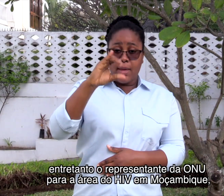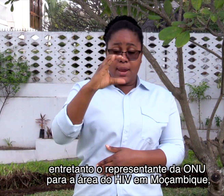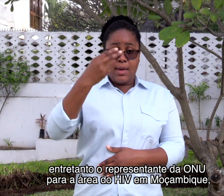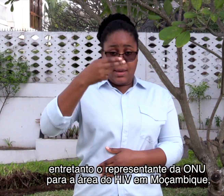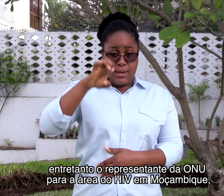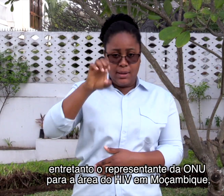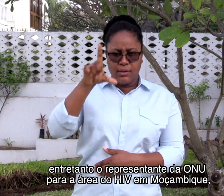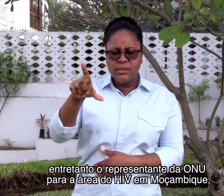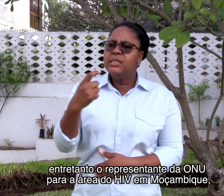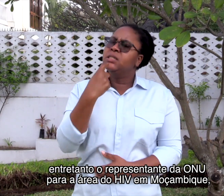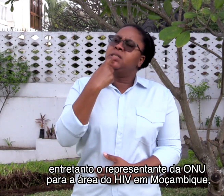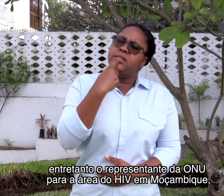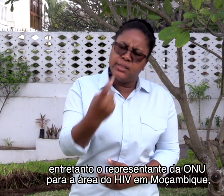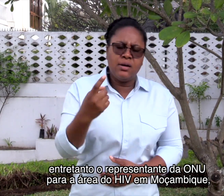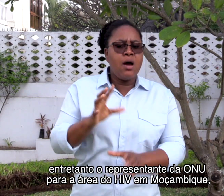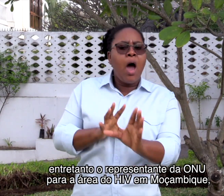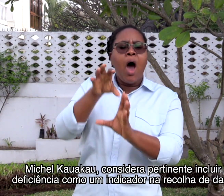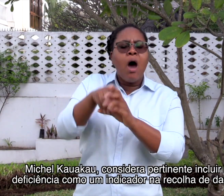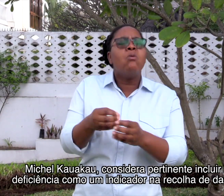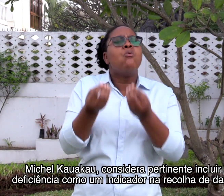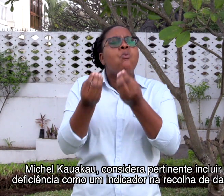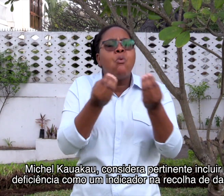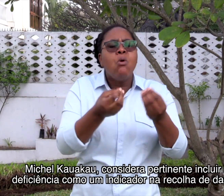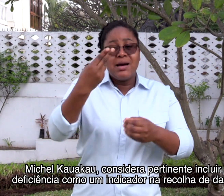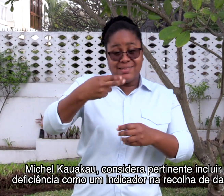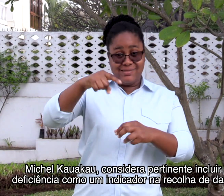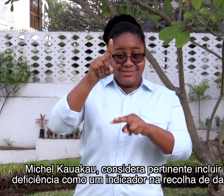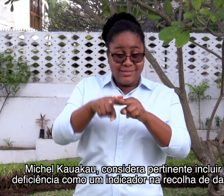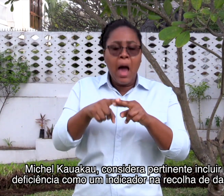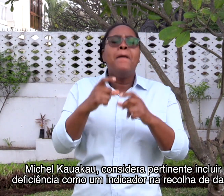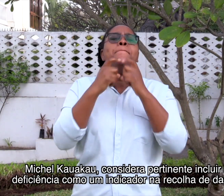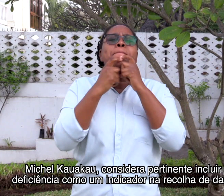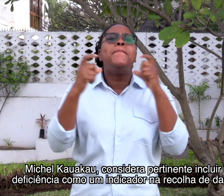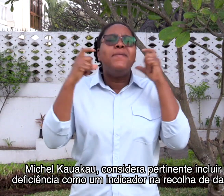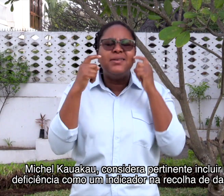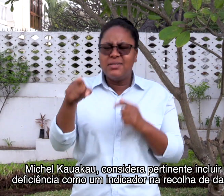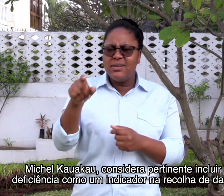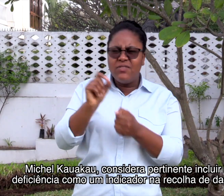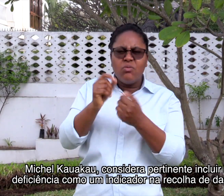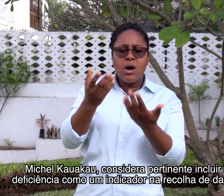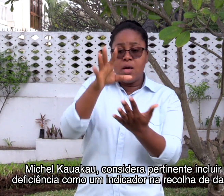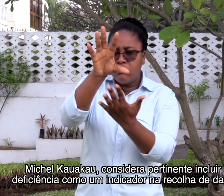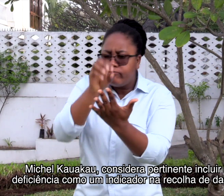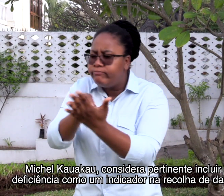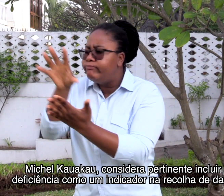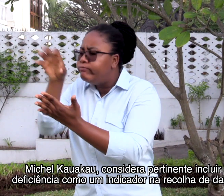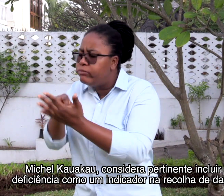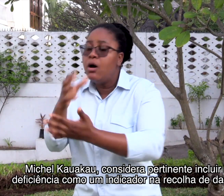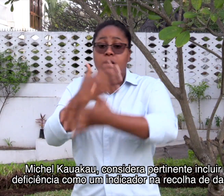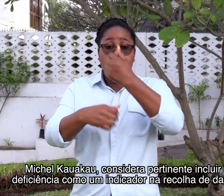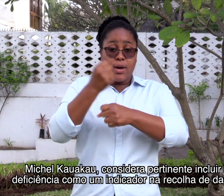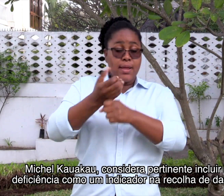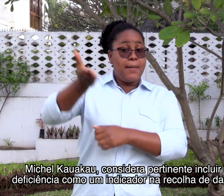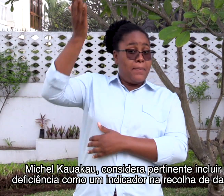ONU para a área do HIV em Moçambique, Michelle Kawakau, considera pertinente incluir a